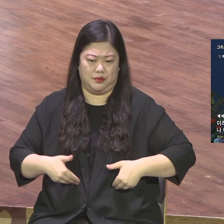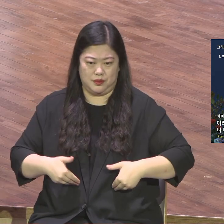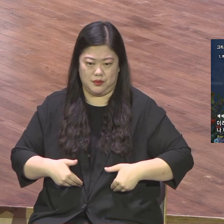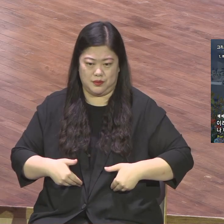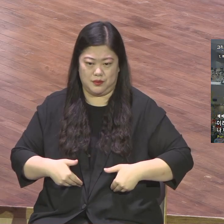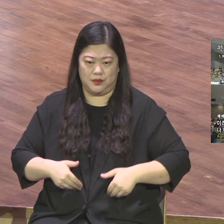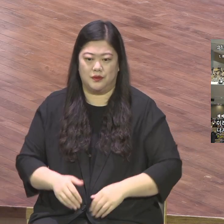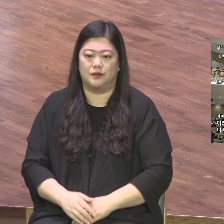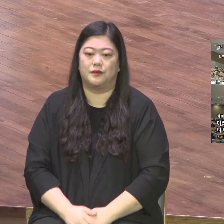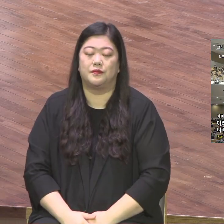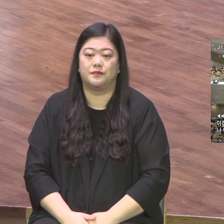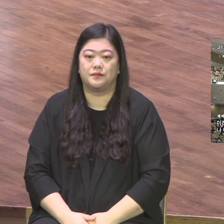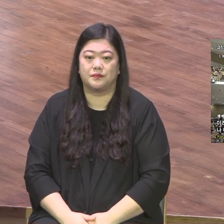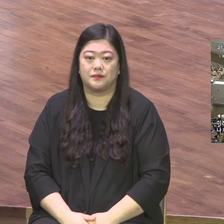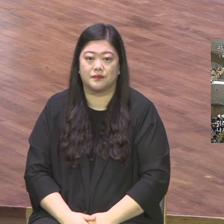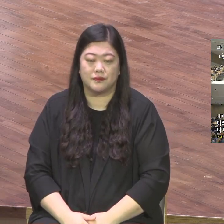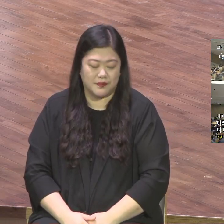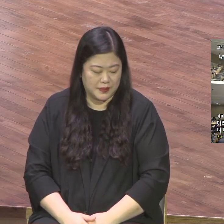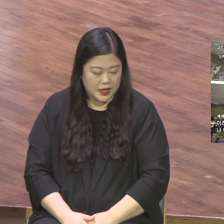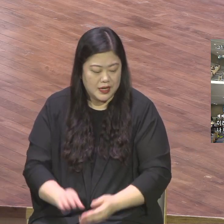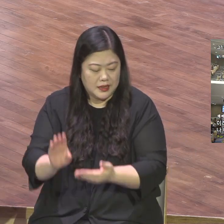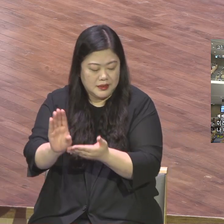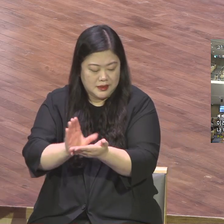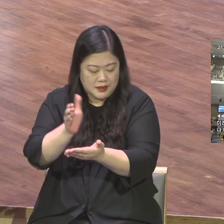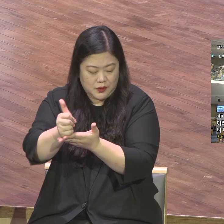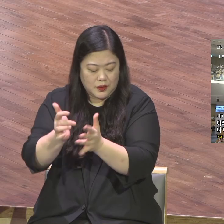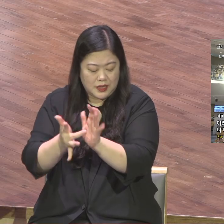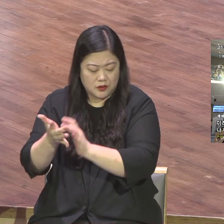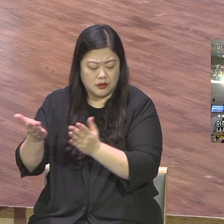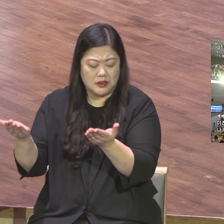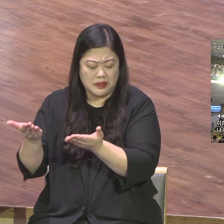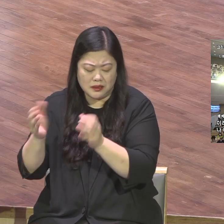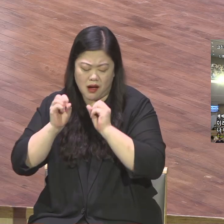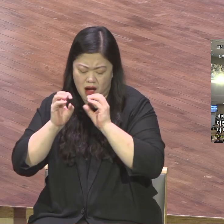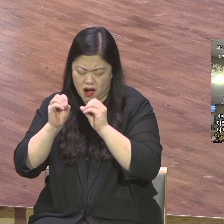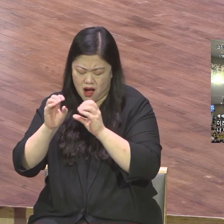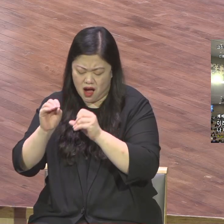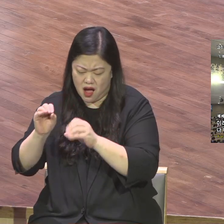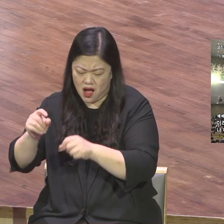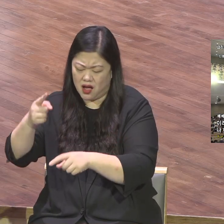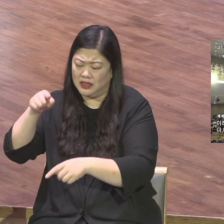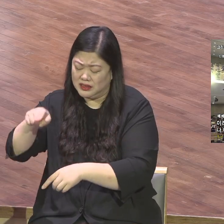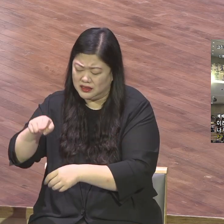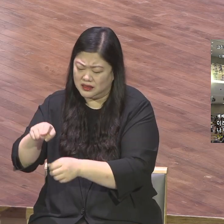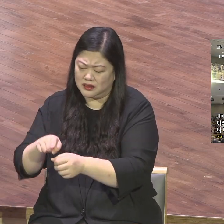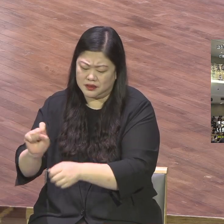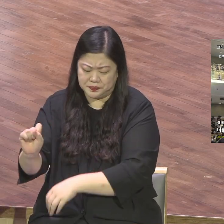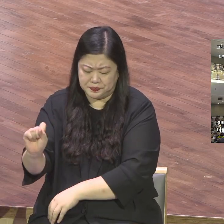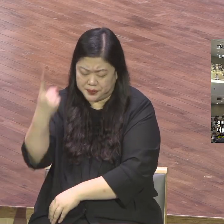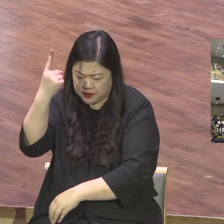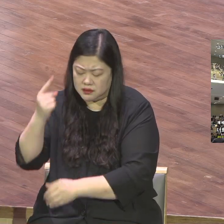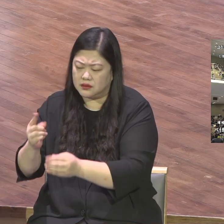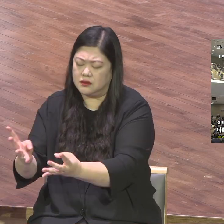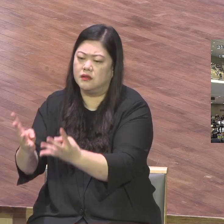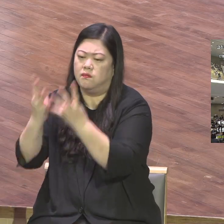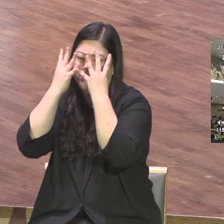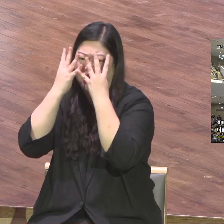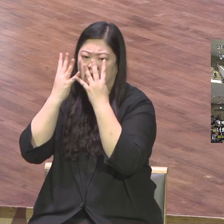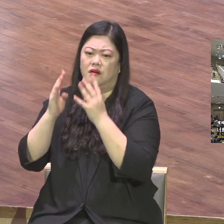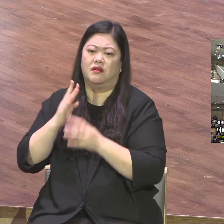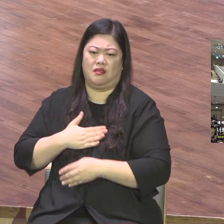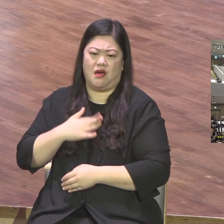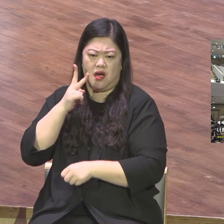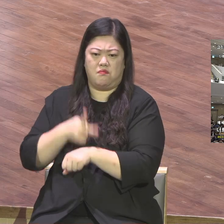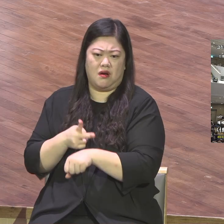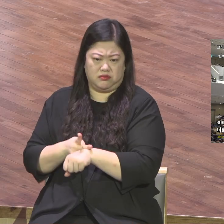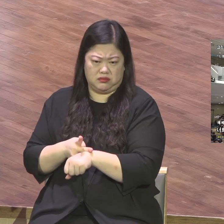4절 봅니다. 그러므로 그리스도 예수의 일로 너희 이방인을 위하여 갇힌 자 된 나 바울이 말하거니와 너희를